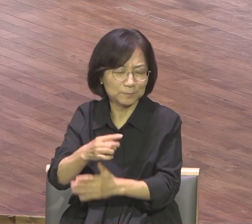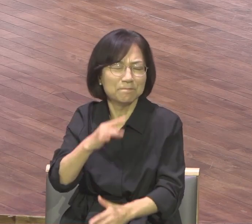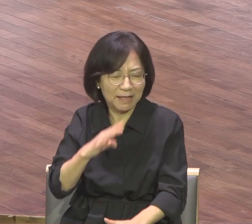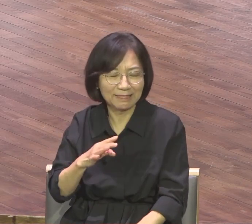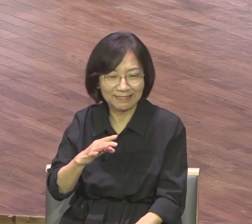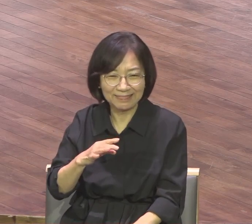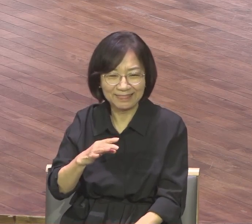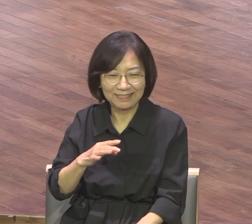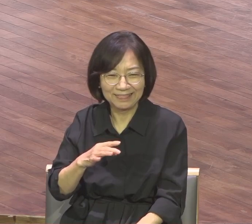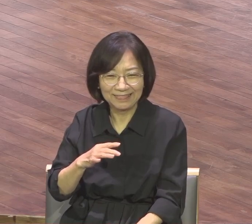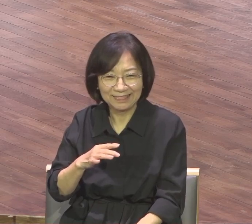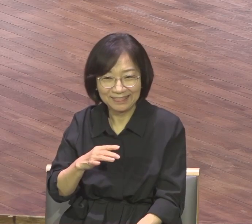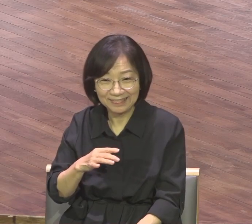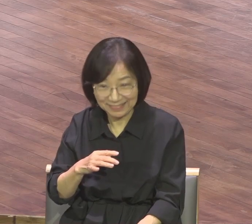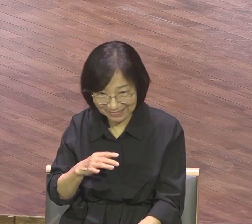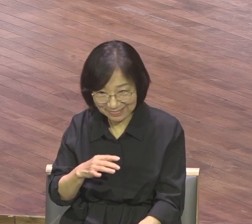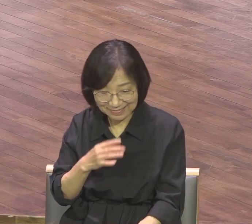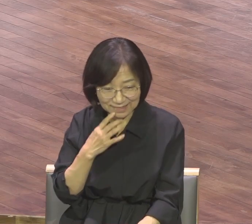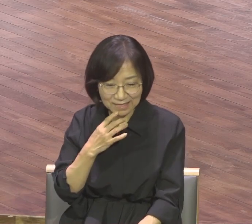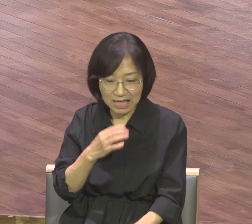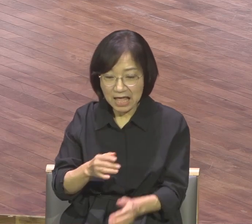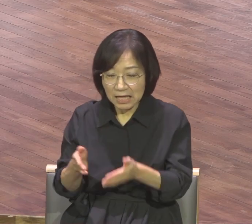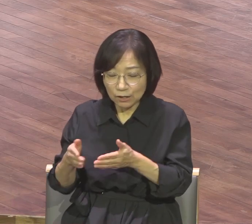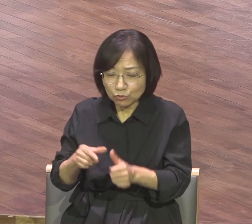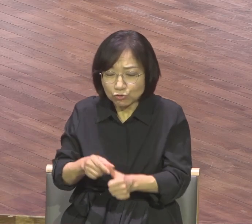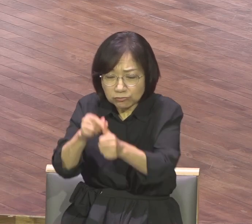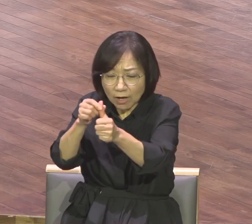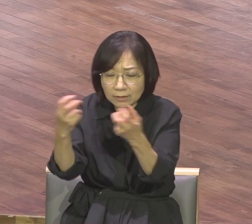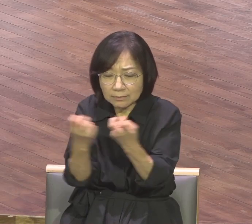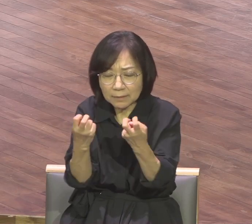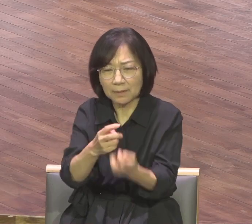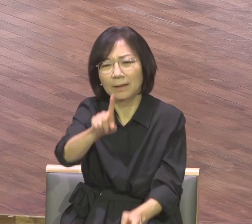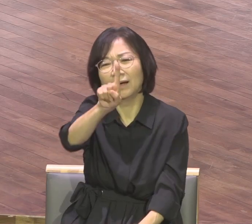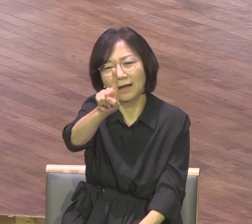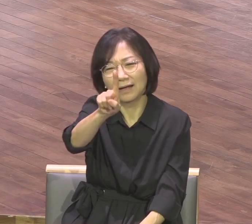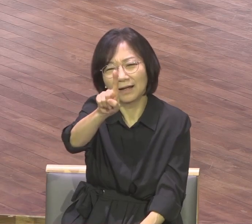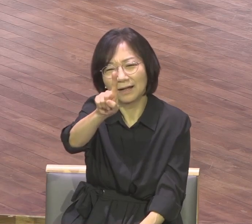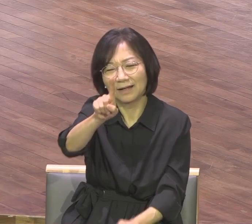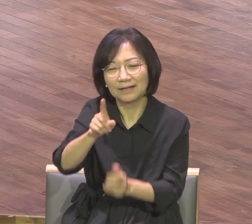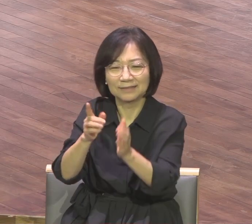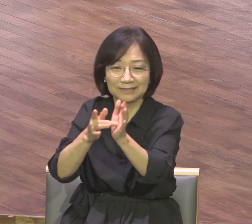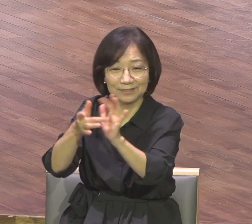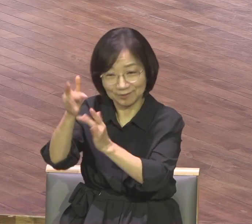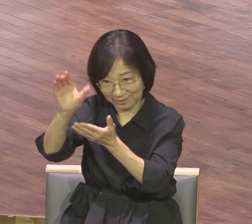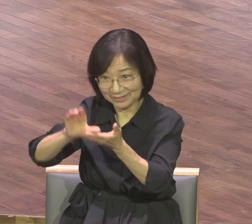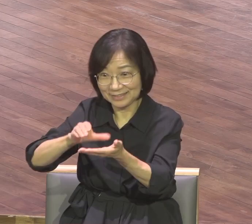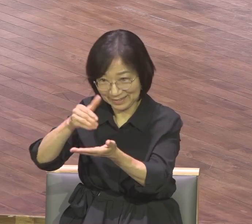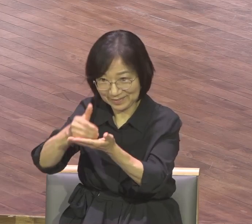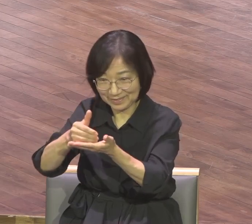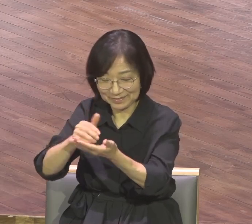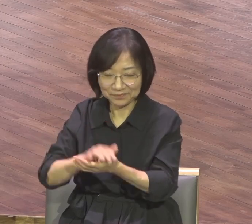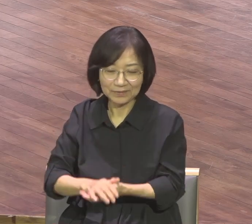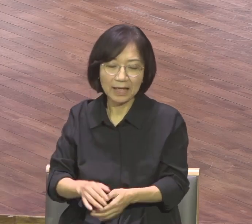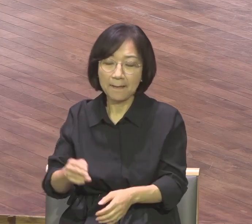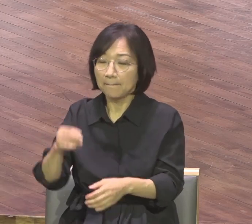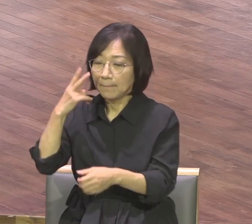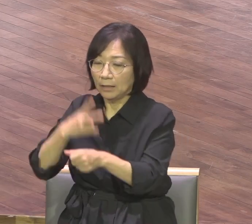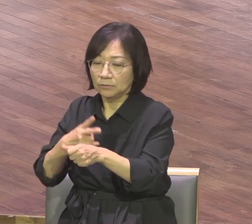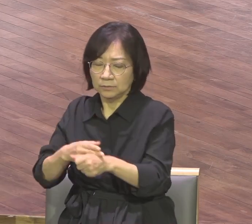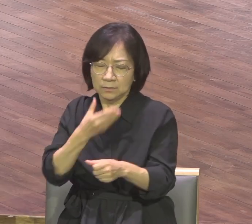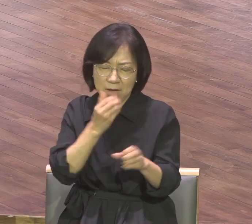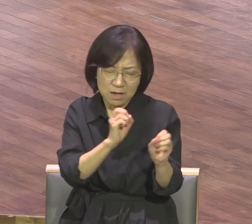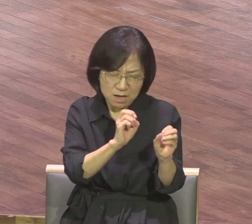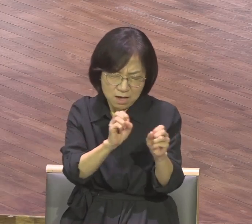유일한 구원의 길이 되신다는 사실을 증거해야 됩니다. 바울은 이 복음을 증거하면서 변화되는 수많은 영혼들을